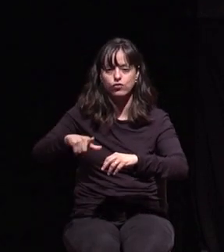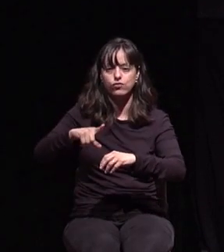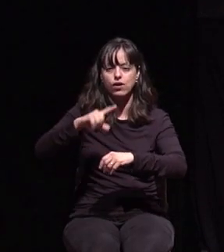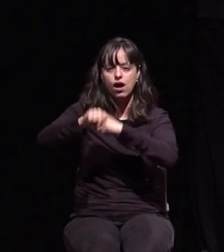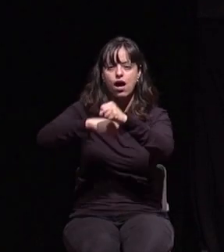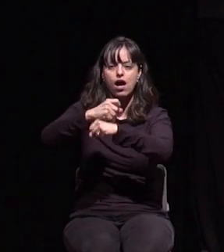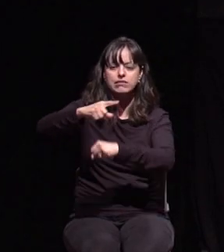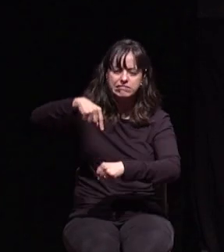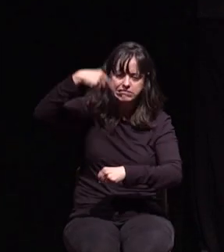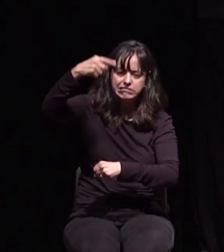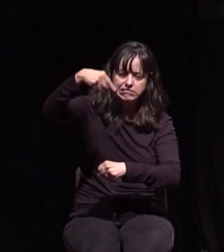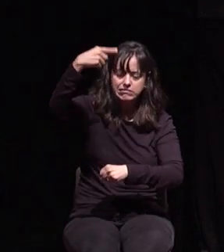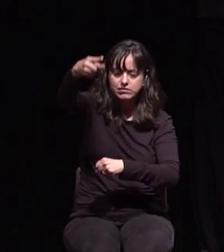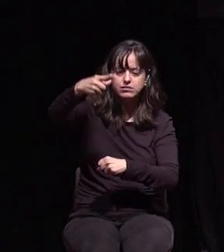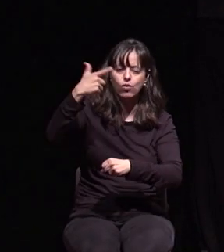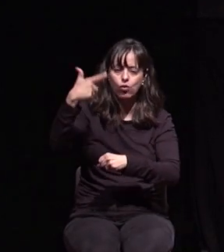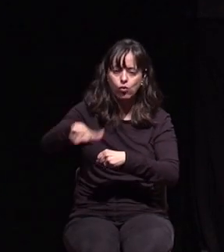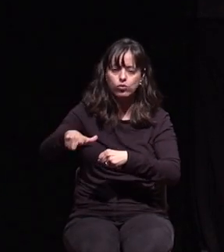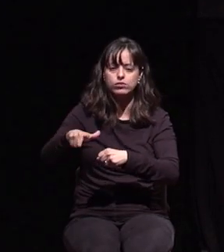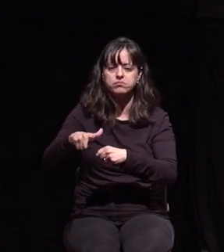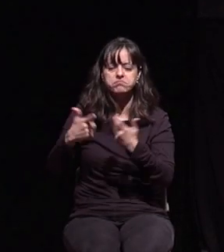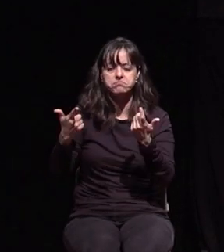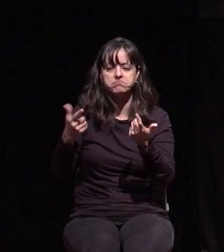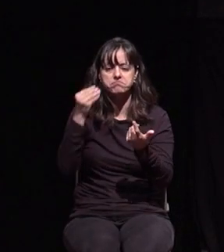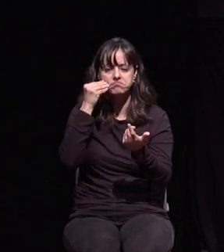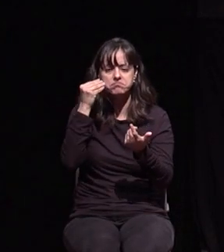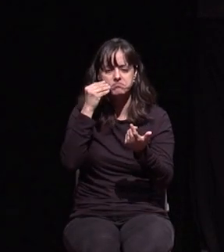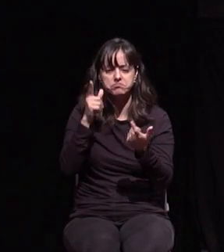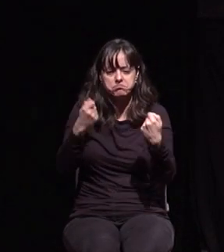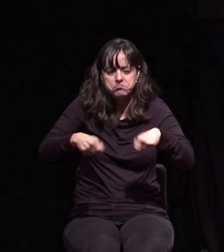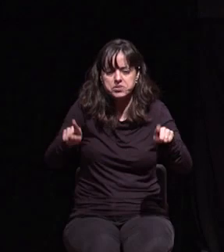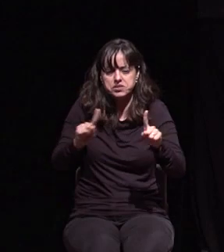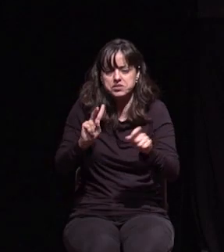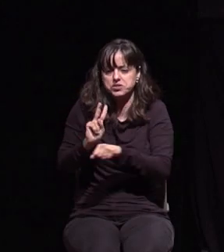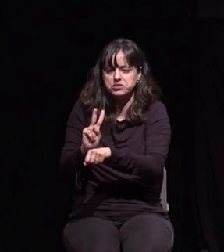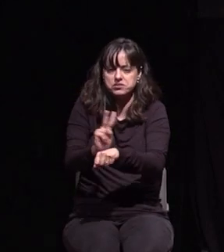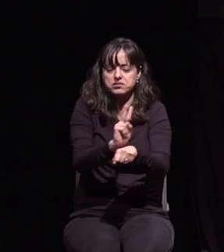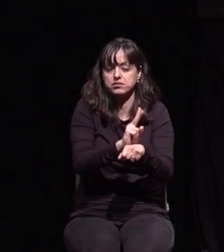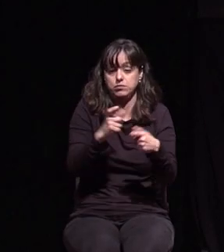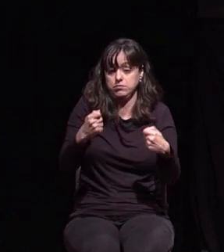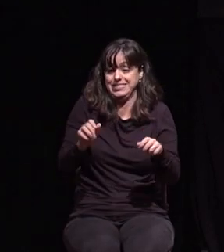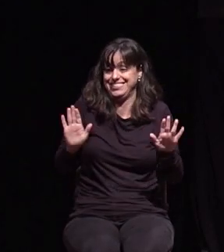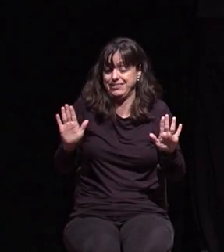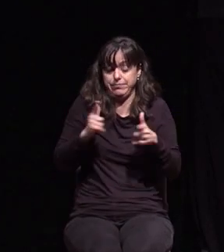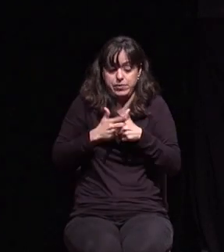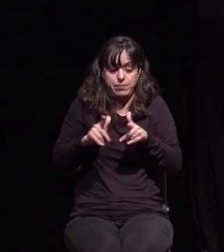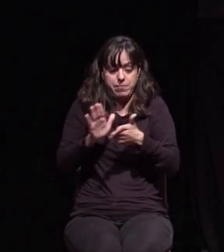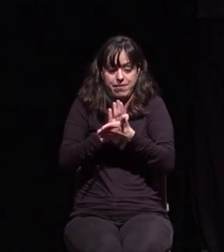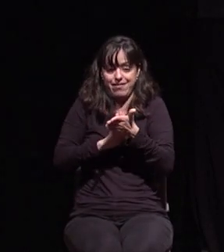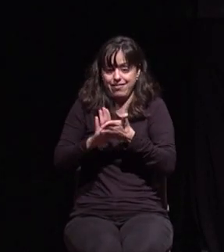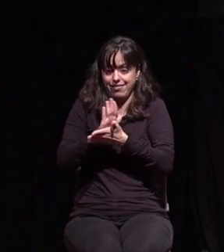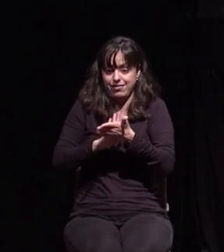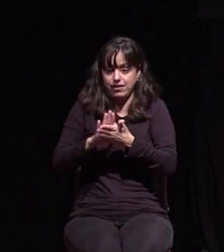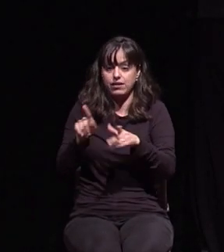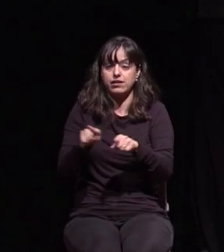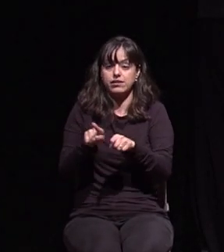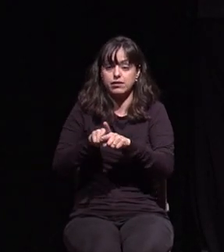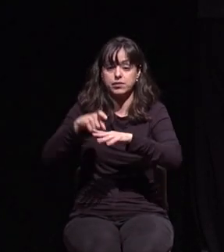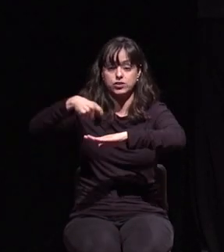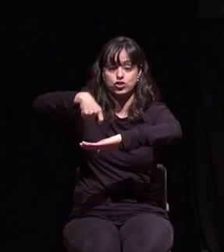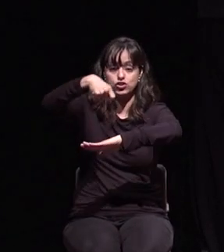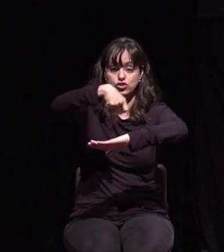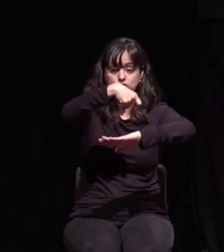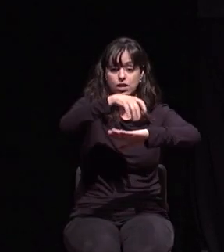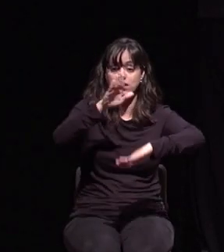tempo. Não precisa, o prédio está funcionando muito bem, não tem nenhuma questão, e muitos desses tirantes